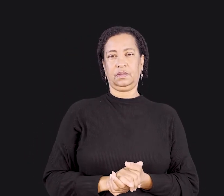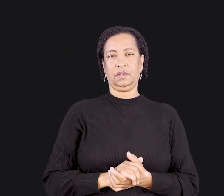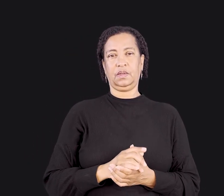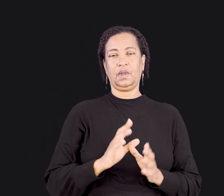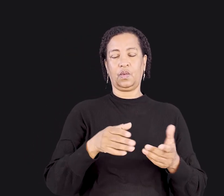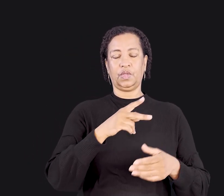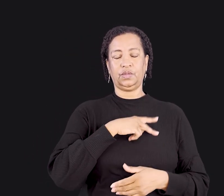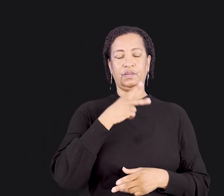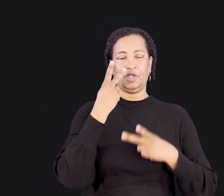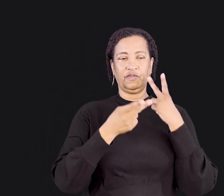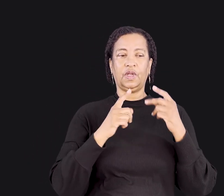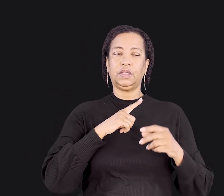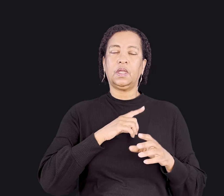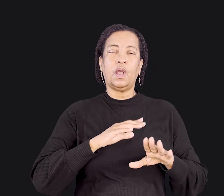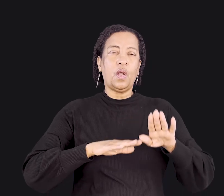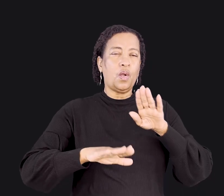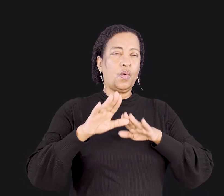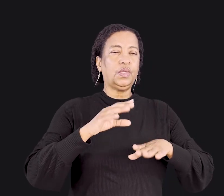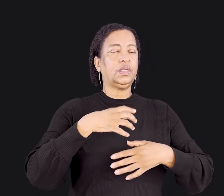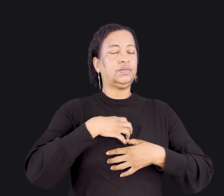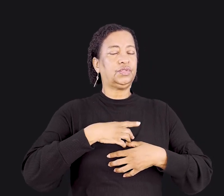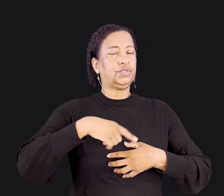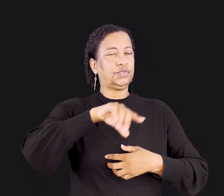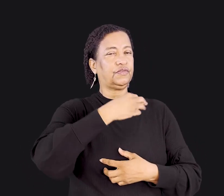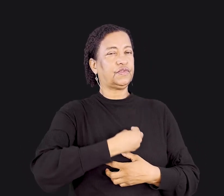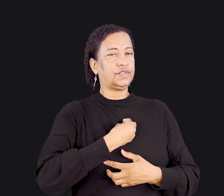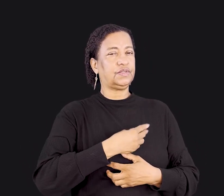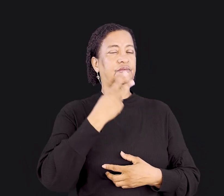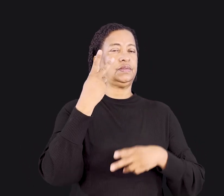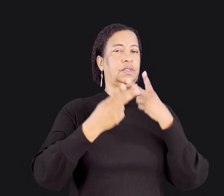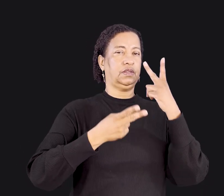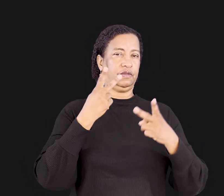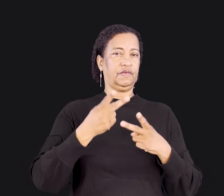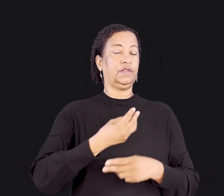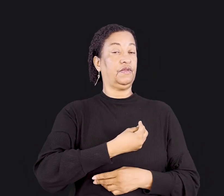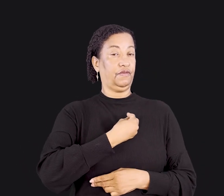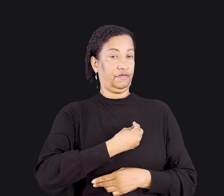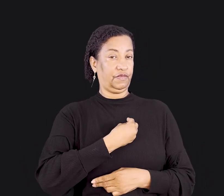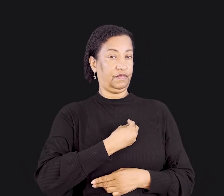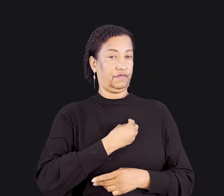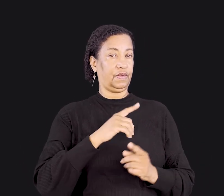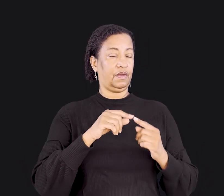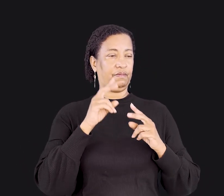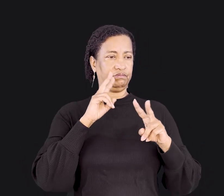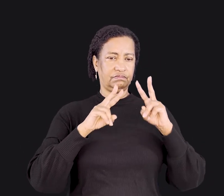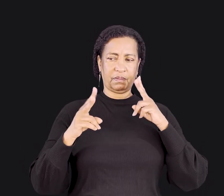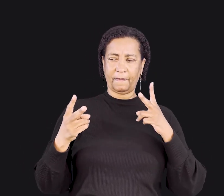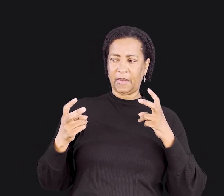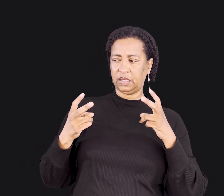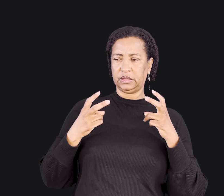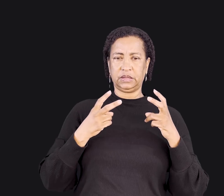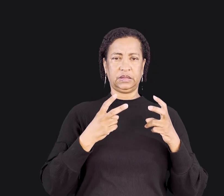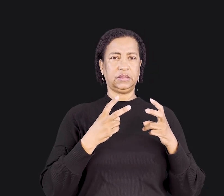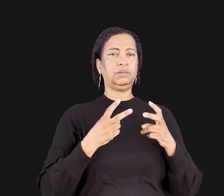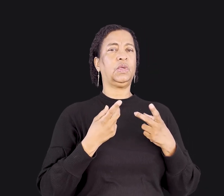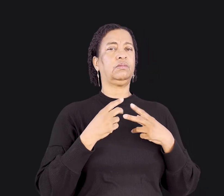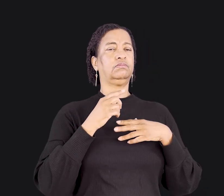tenham cuidado com a maneira como vocês vivem, ele está dizendo: viva, ande olhando ao redor, de cabeça